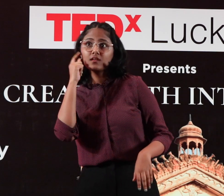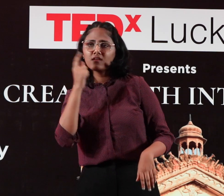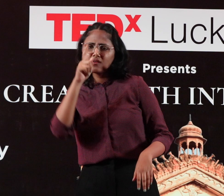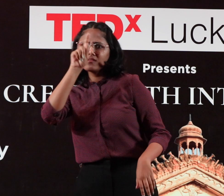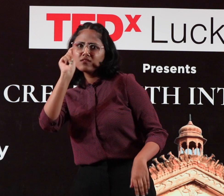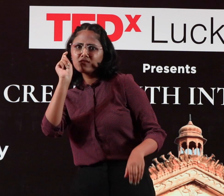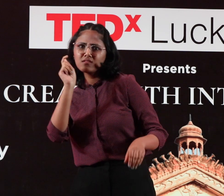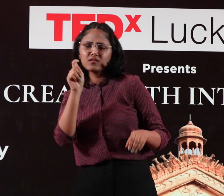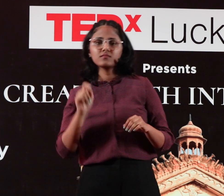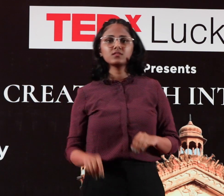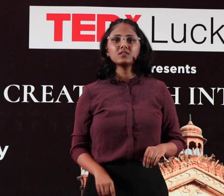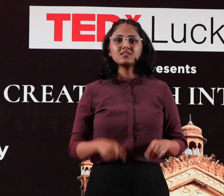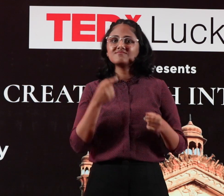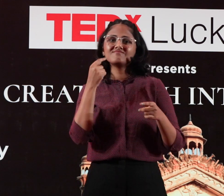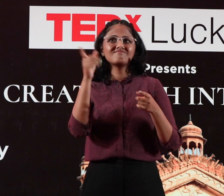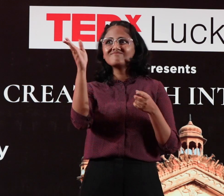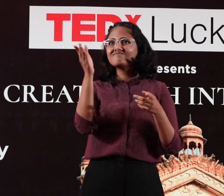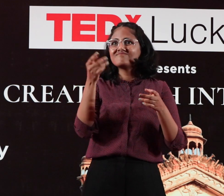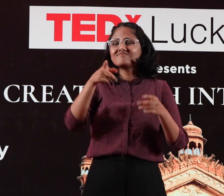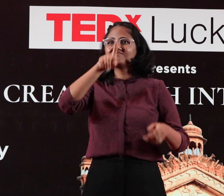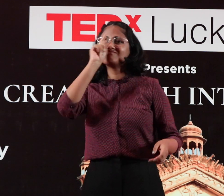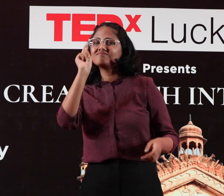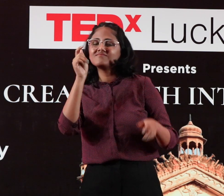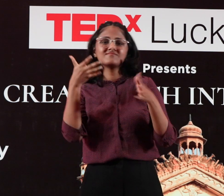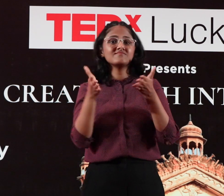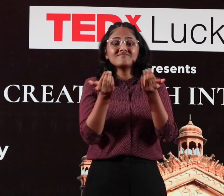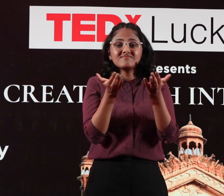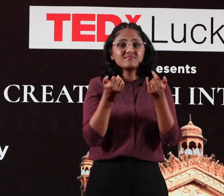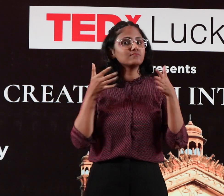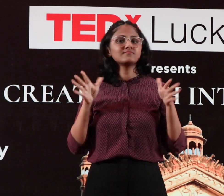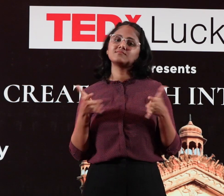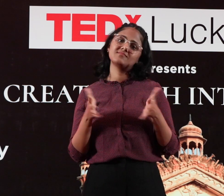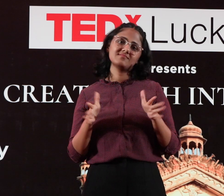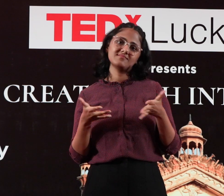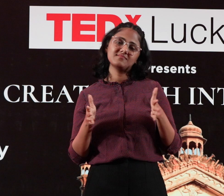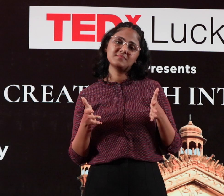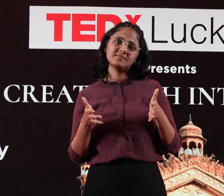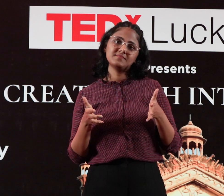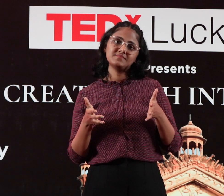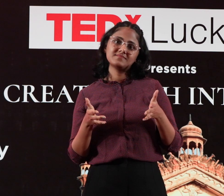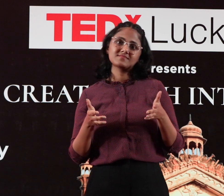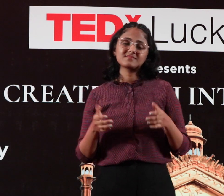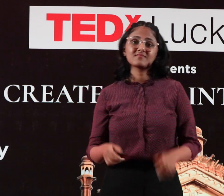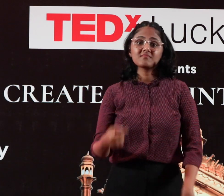रहे, बिकॉज इनके लिए वो इकोसिस्टम है ही नहीं। आई कॉल देम एज इनविजिबल